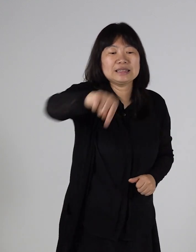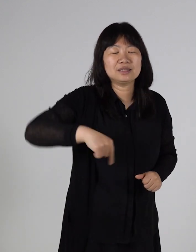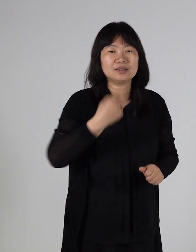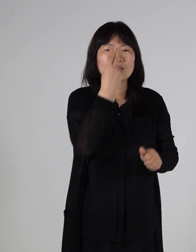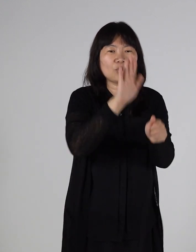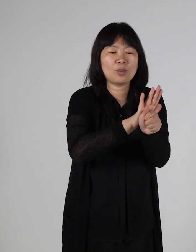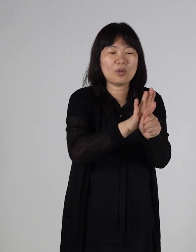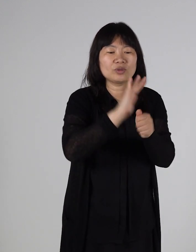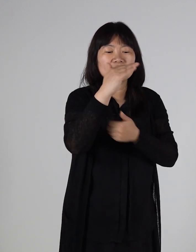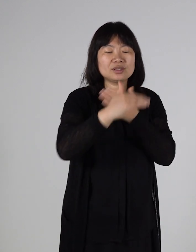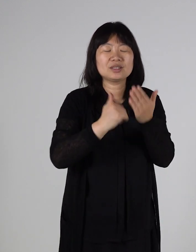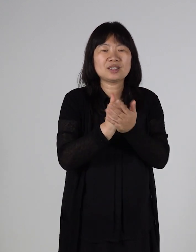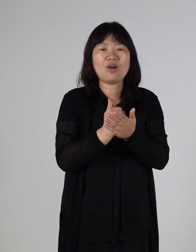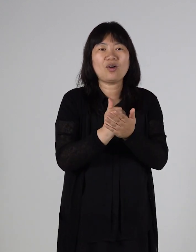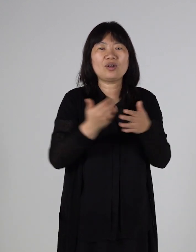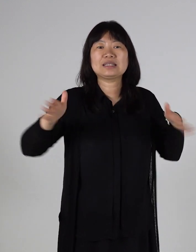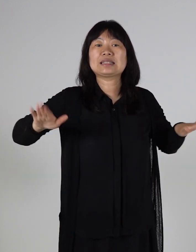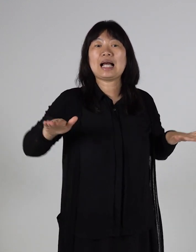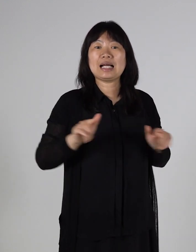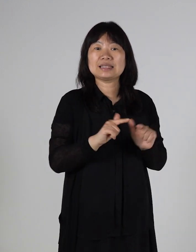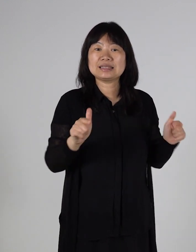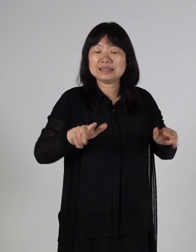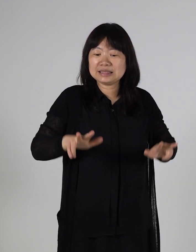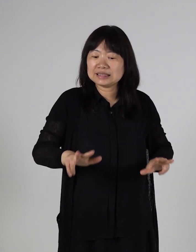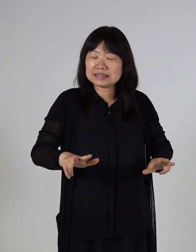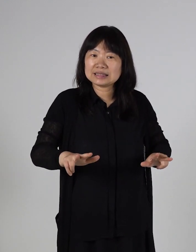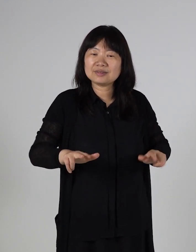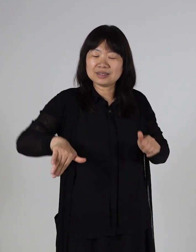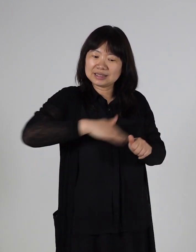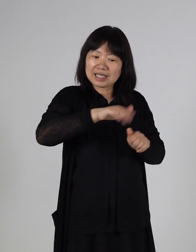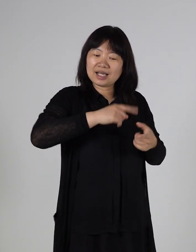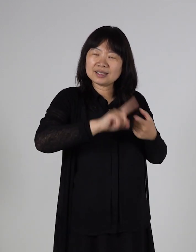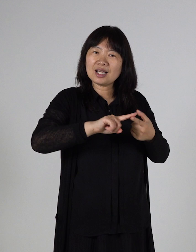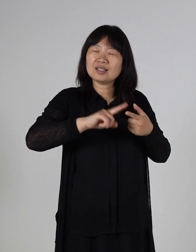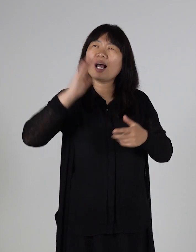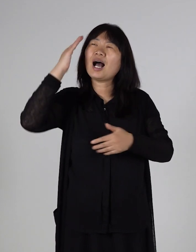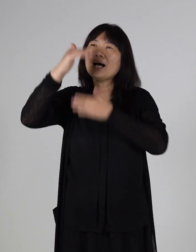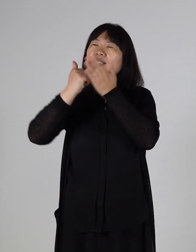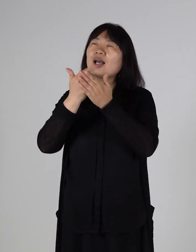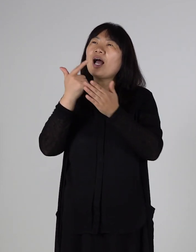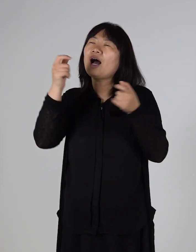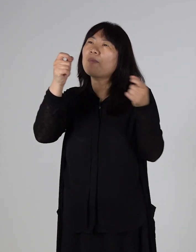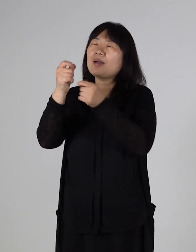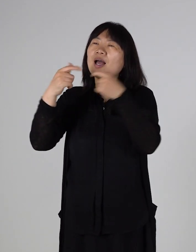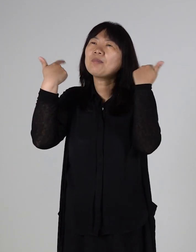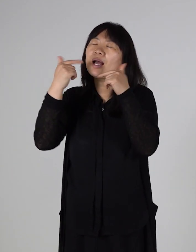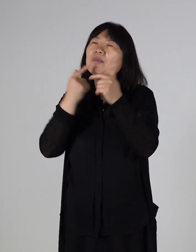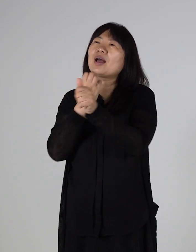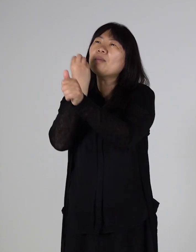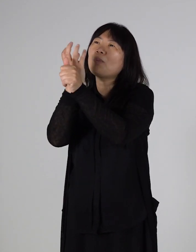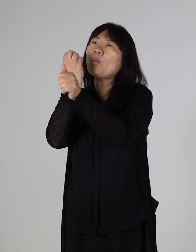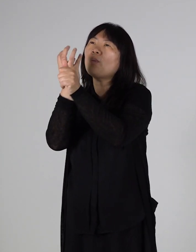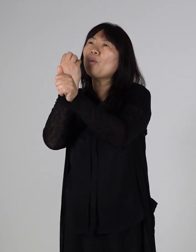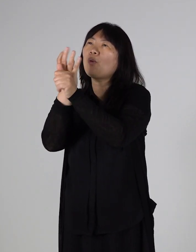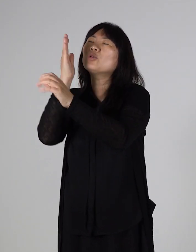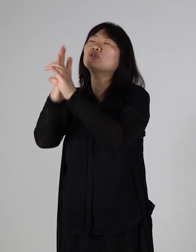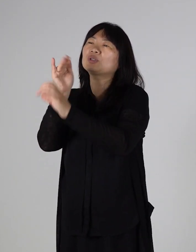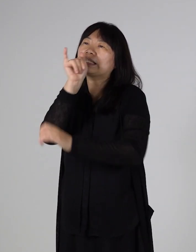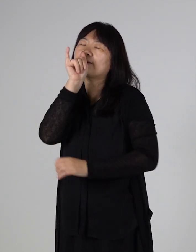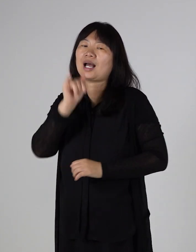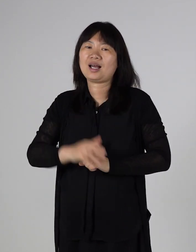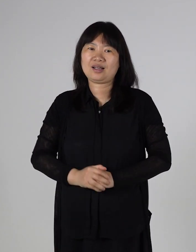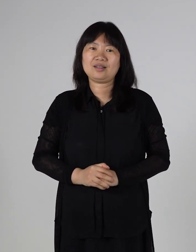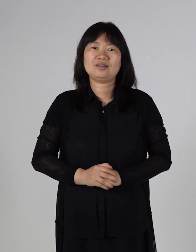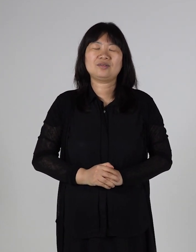돌보는 천사들이 이 상황을 하나님 앞에 매일매일 보고하고 직고한다 그 말이에요. 그들을